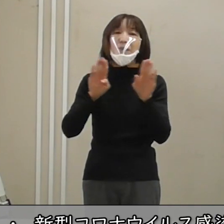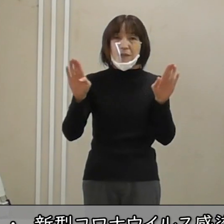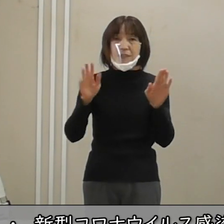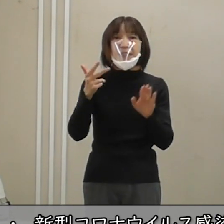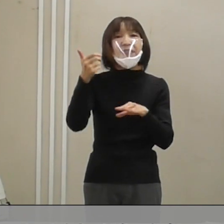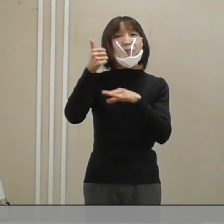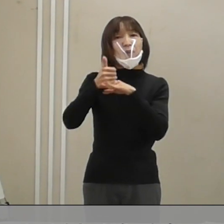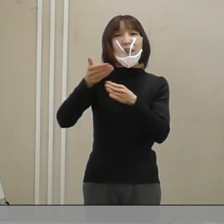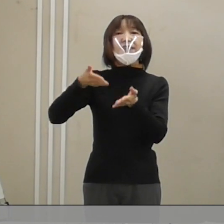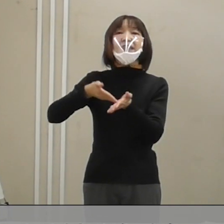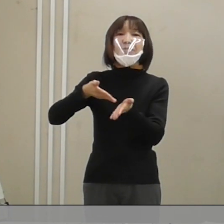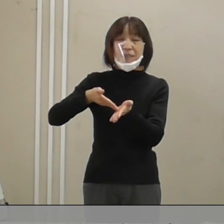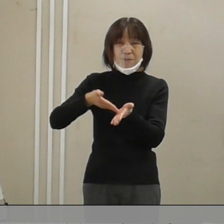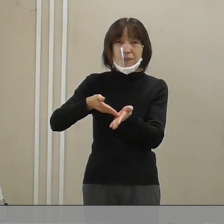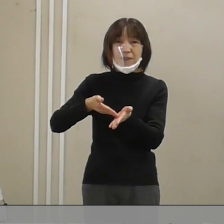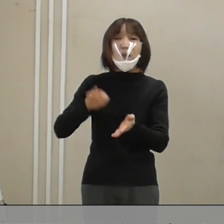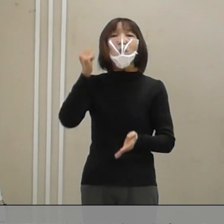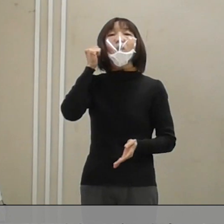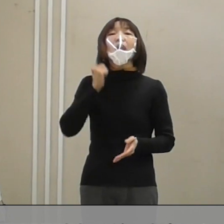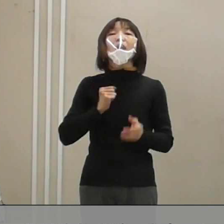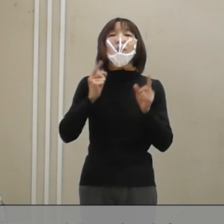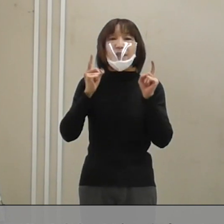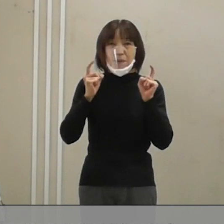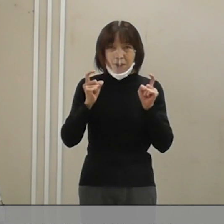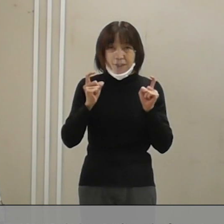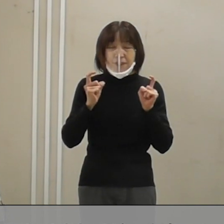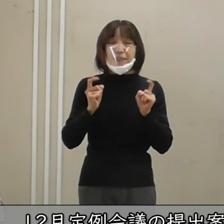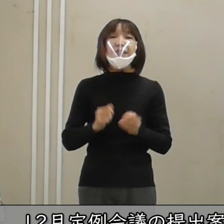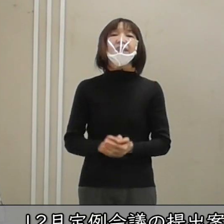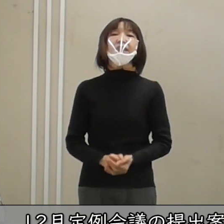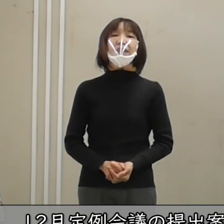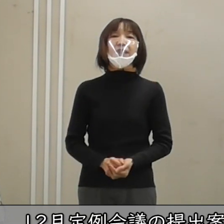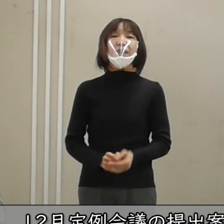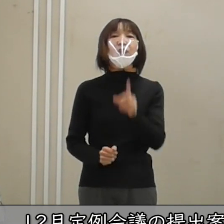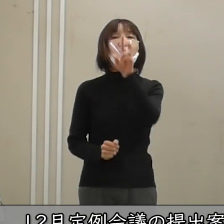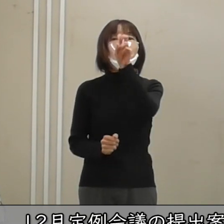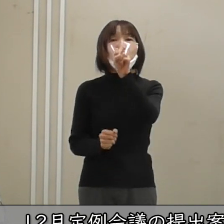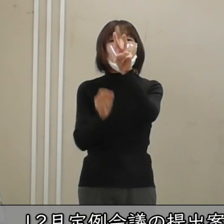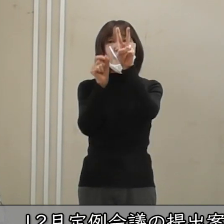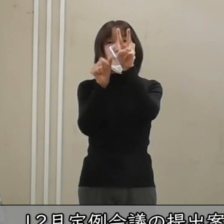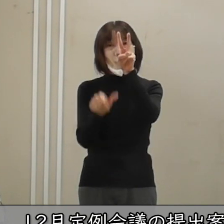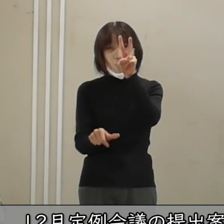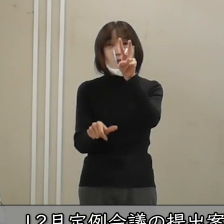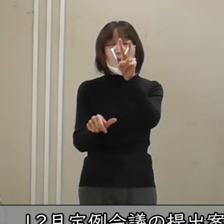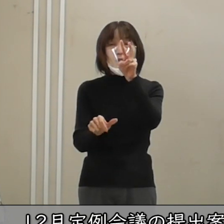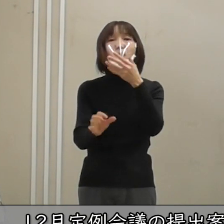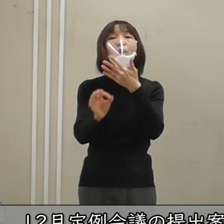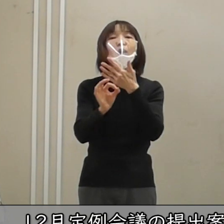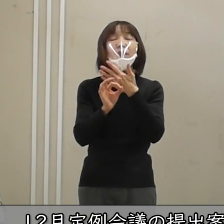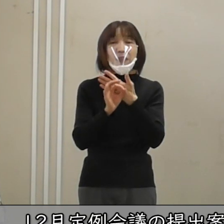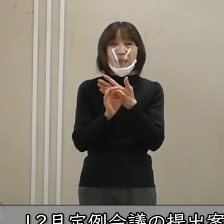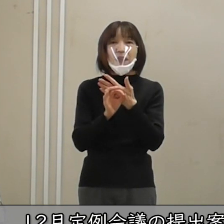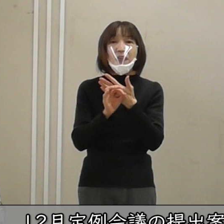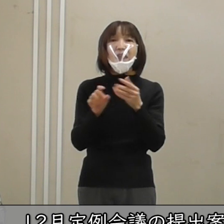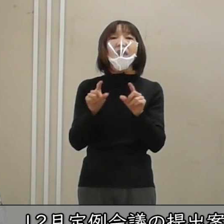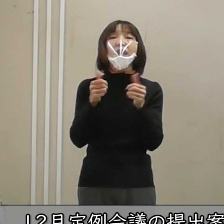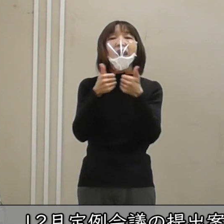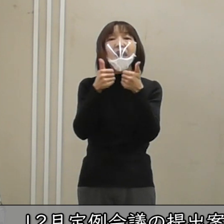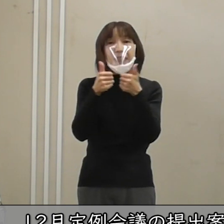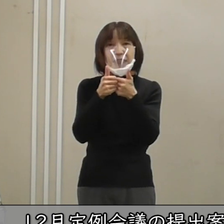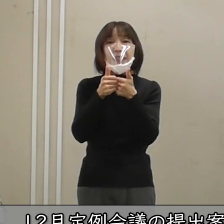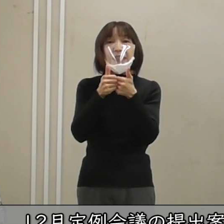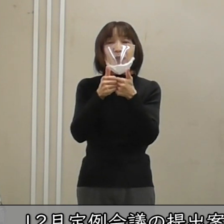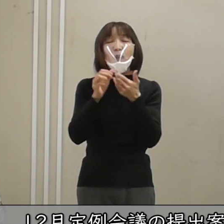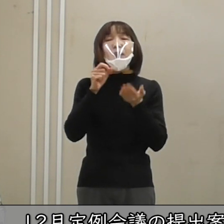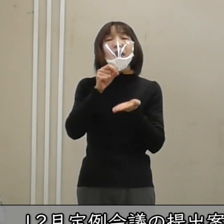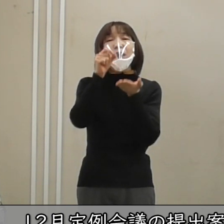。 はい、おはようございます。12月定例会議の提出案件の内容等についてご説明を